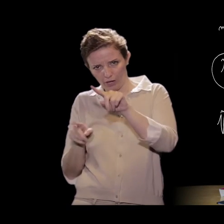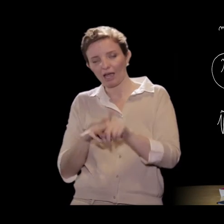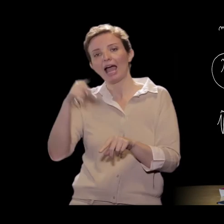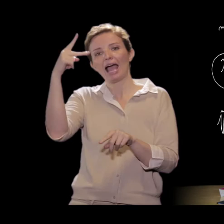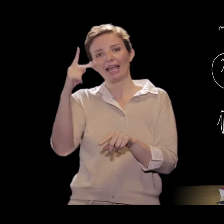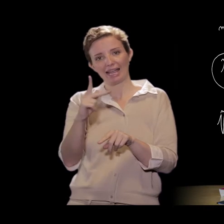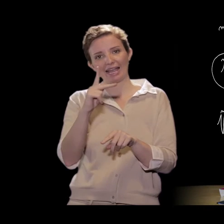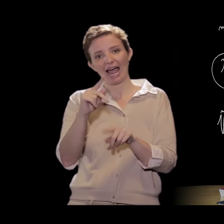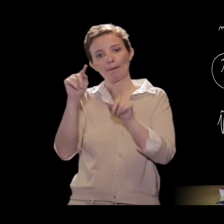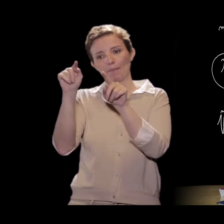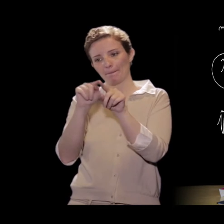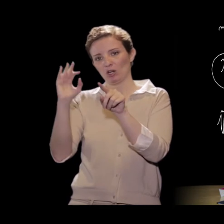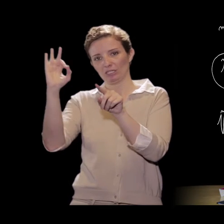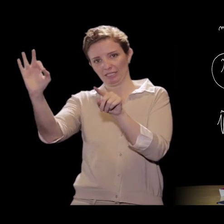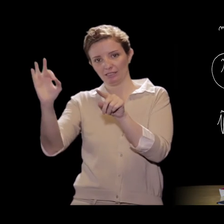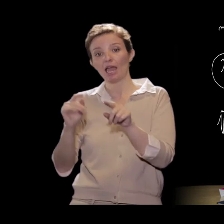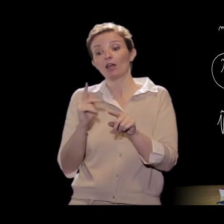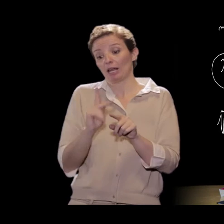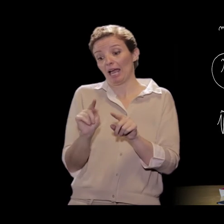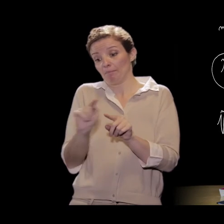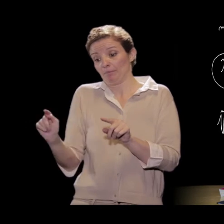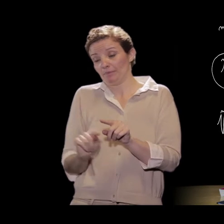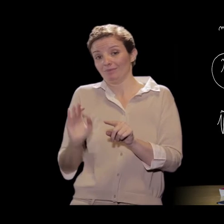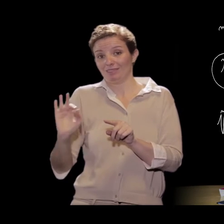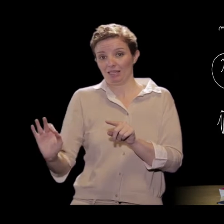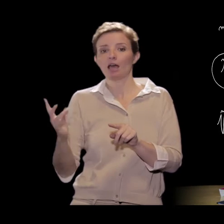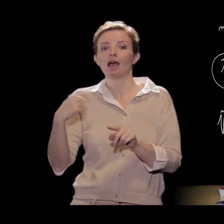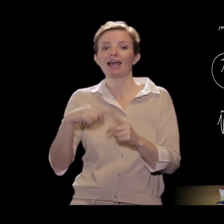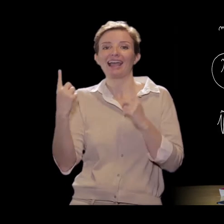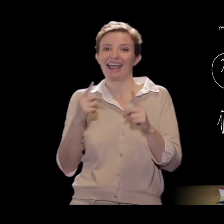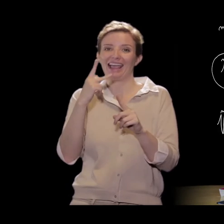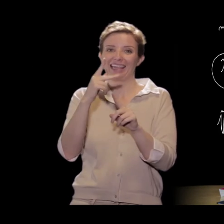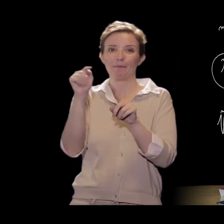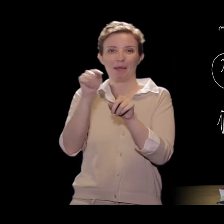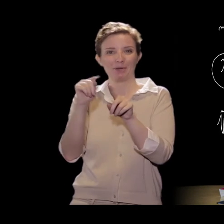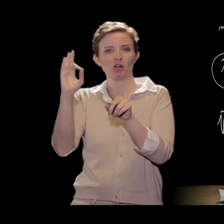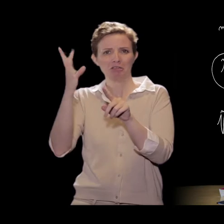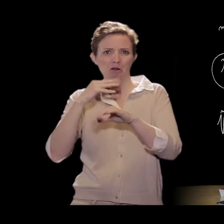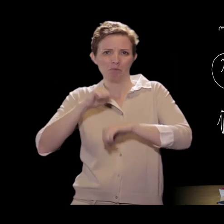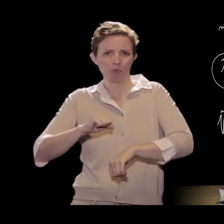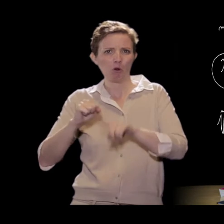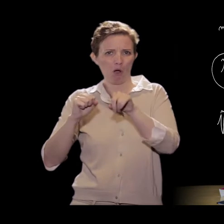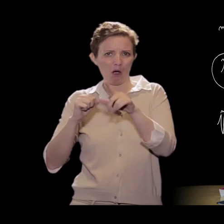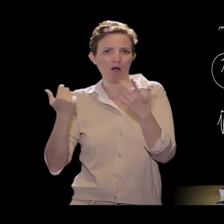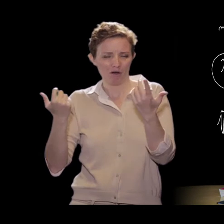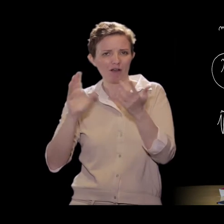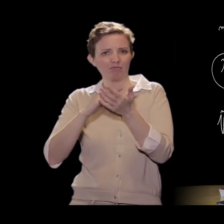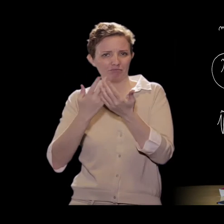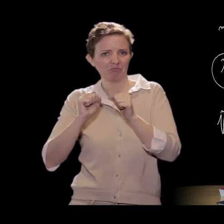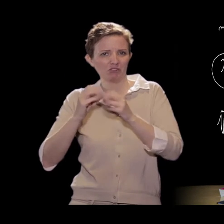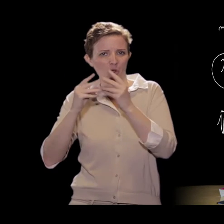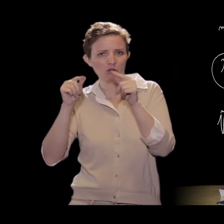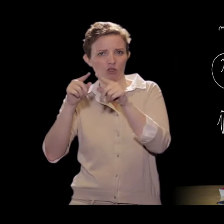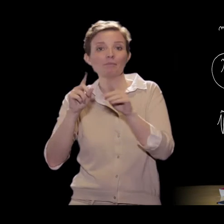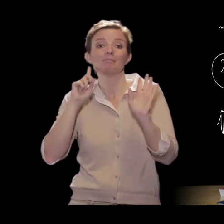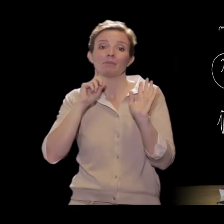min di 0 e k Mag 0 in questo caso K 0 è possibile come soluzione ed in particolare è possibile però